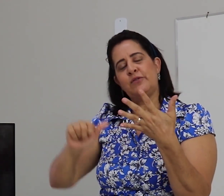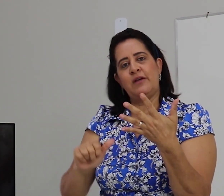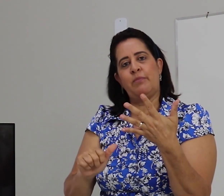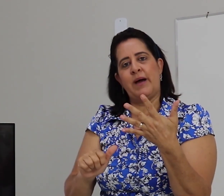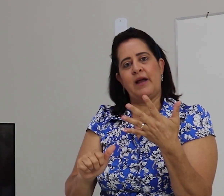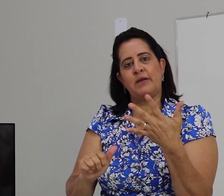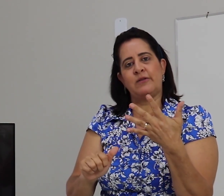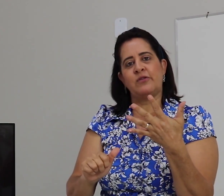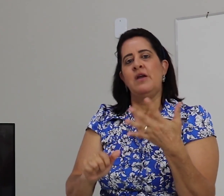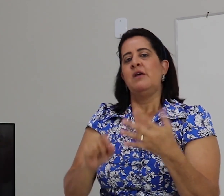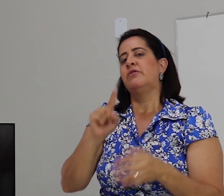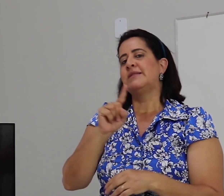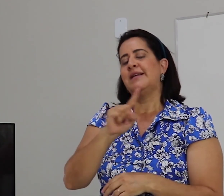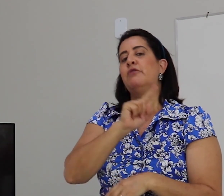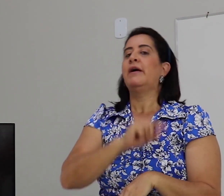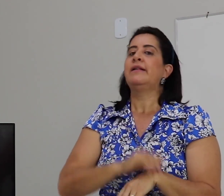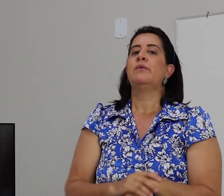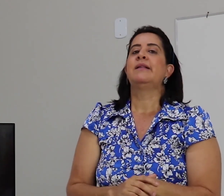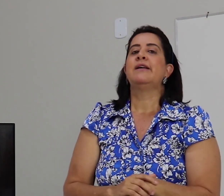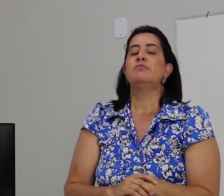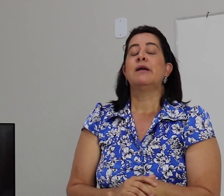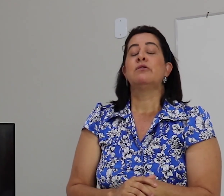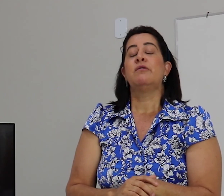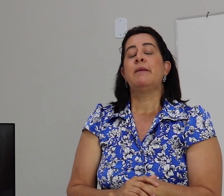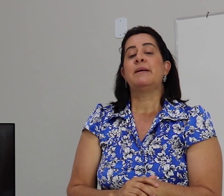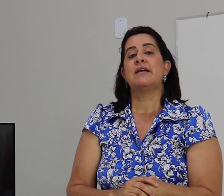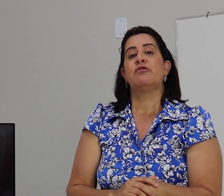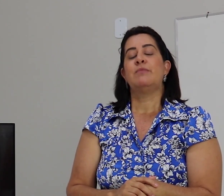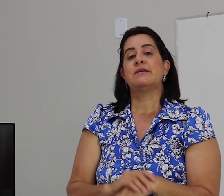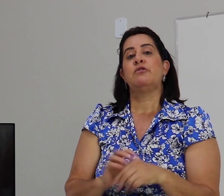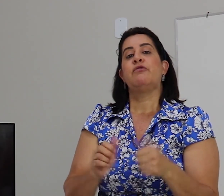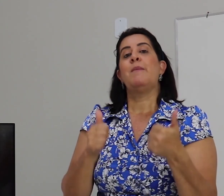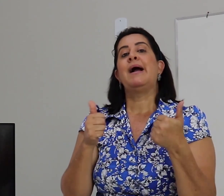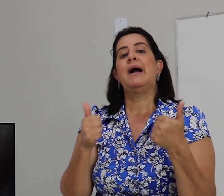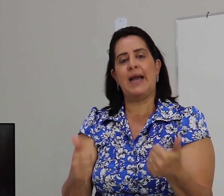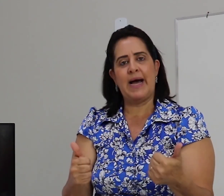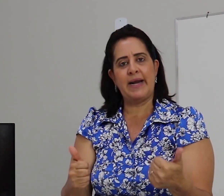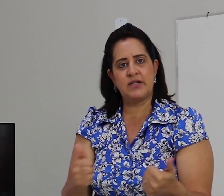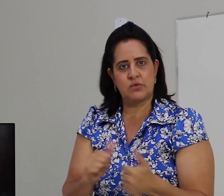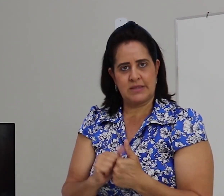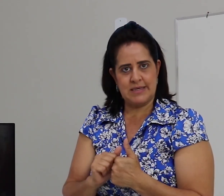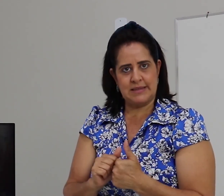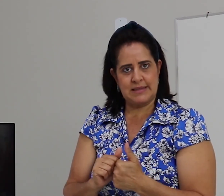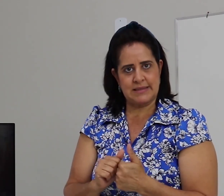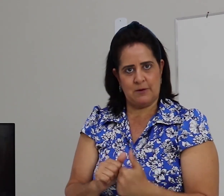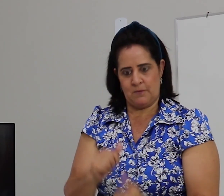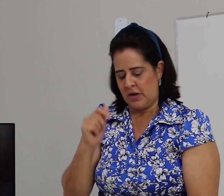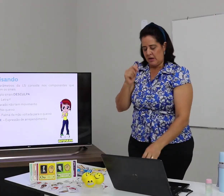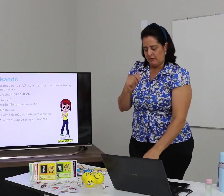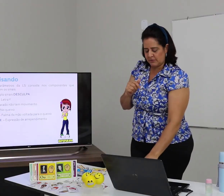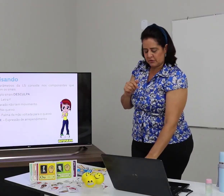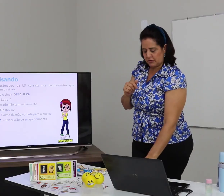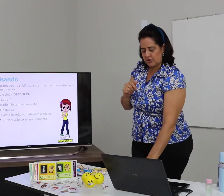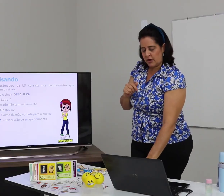5 parâmetros, você não vai ter um entendimento, não vai passar a informação de forma clara na sua sinalização. Vamos continuar